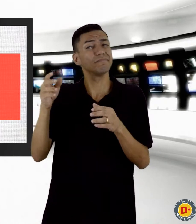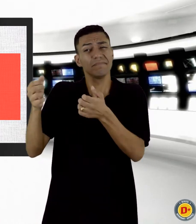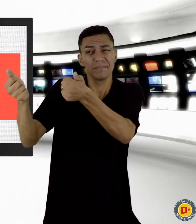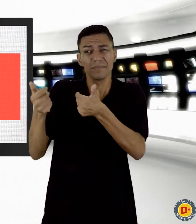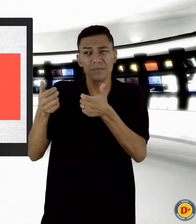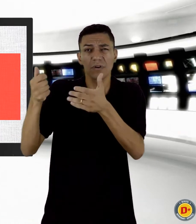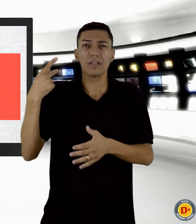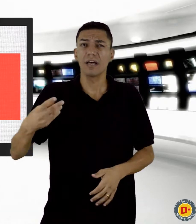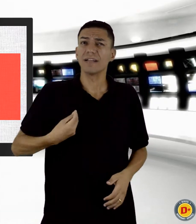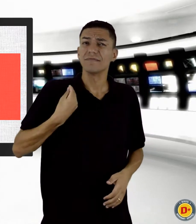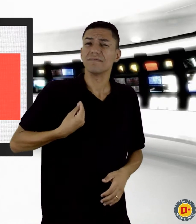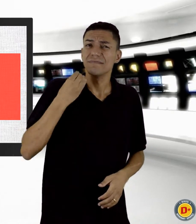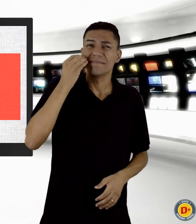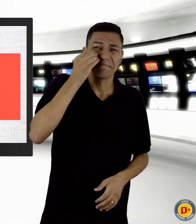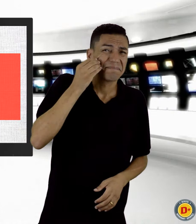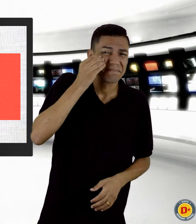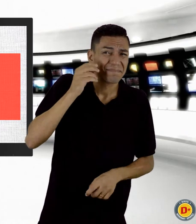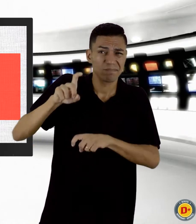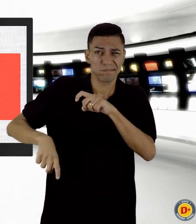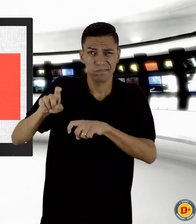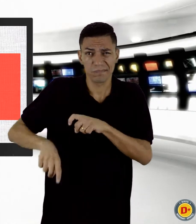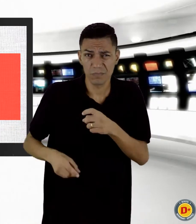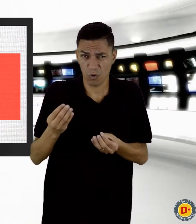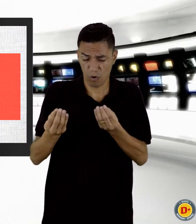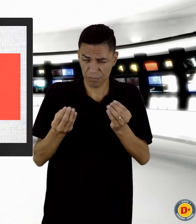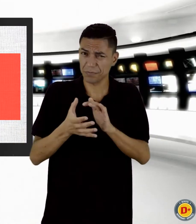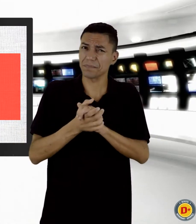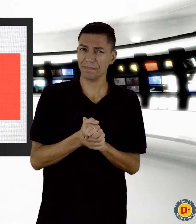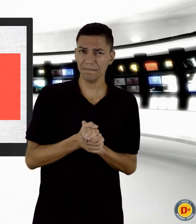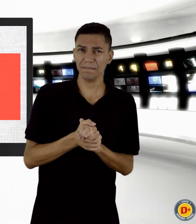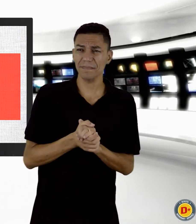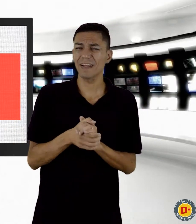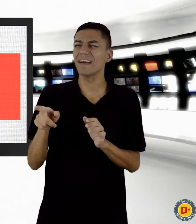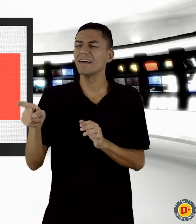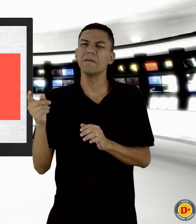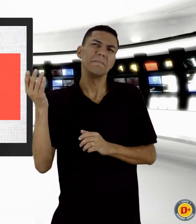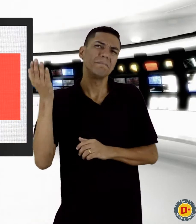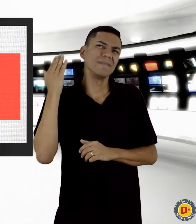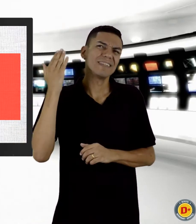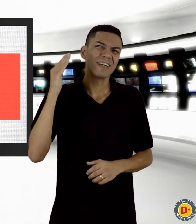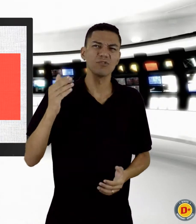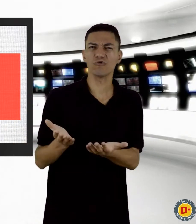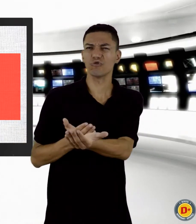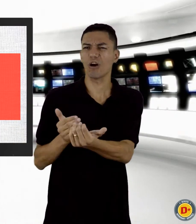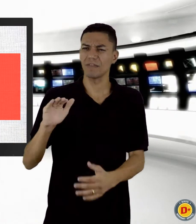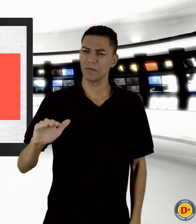leva a deficiências físicas graves. Isso significa que quando ela estava crescendo, suas amigas